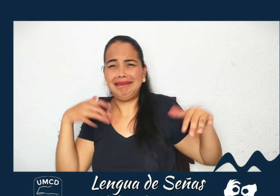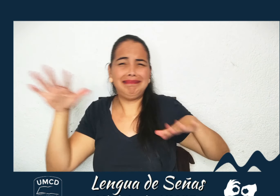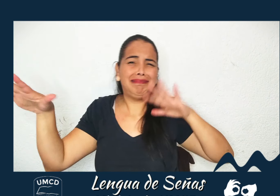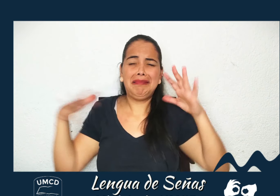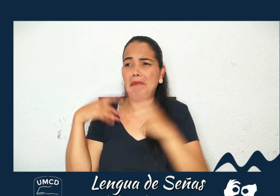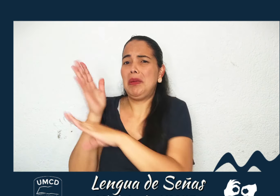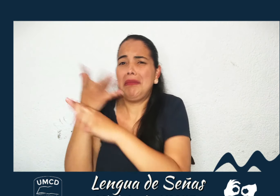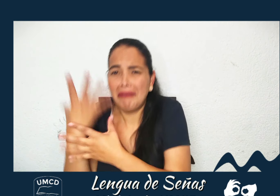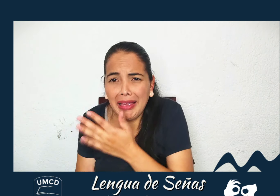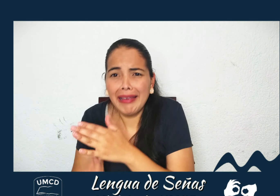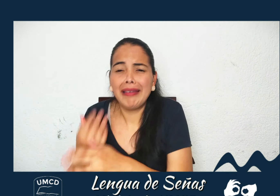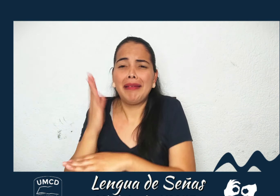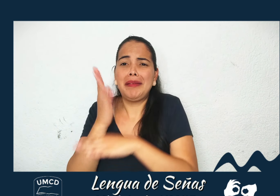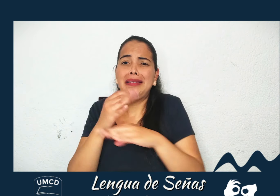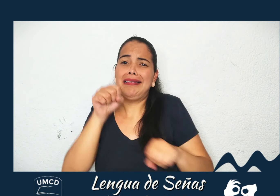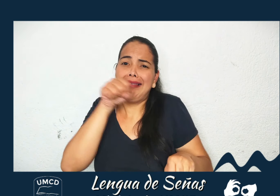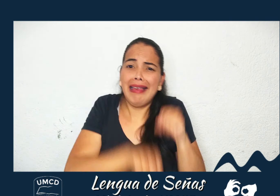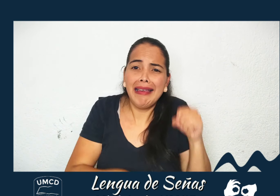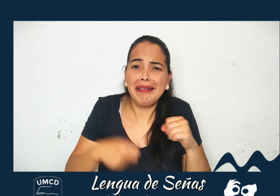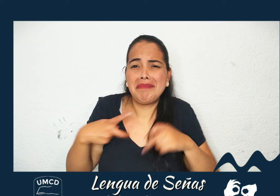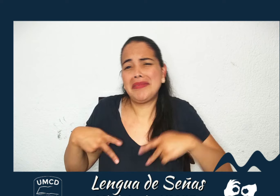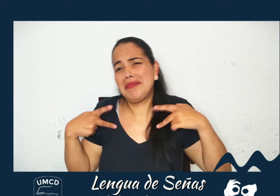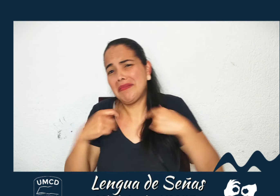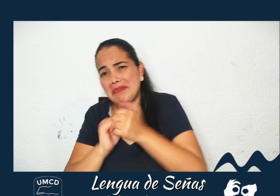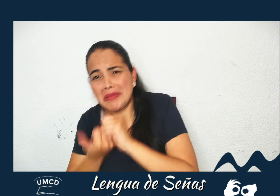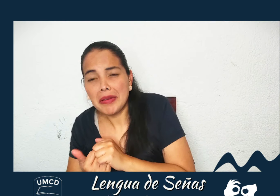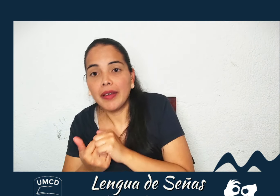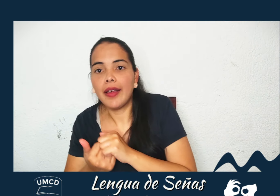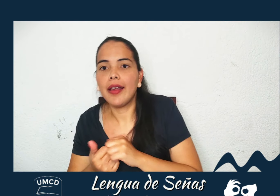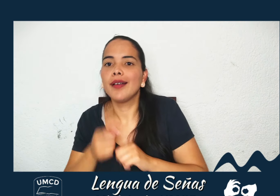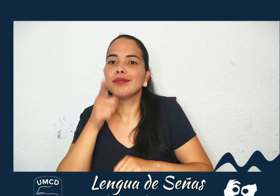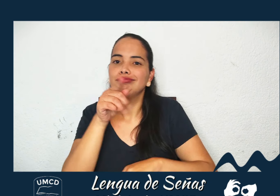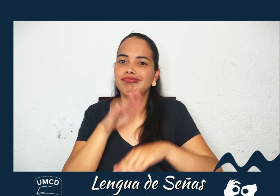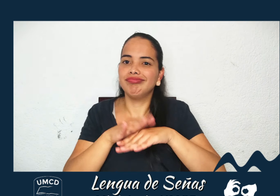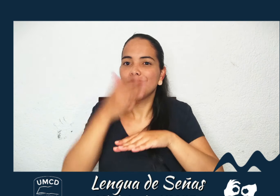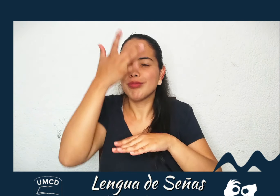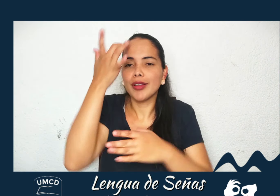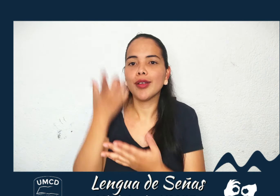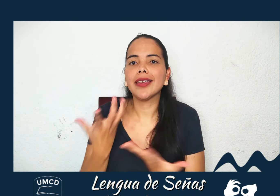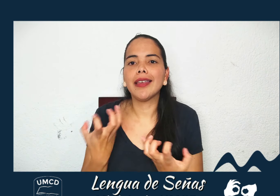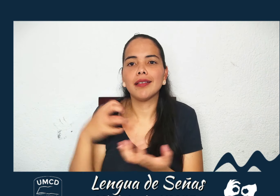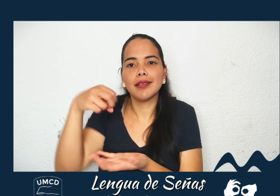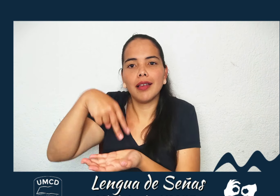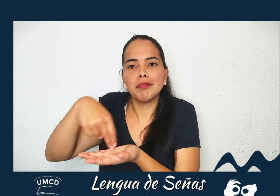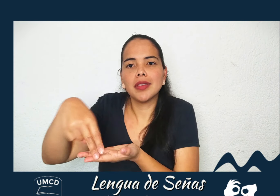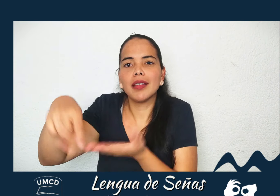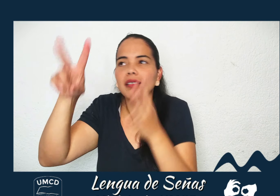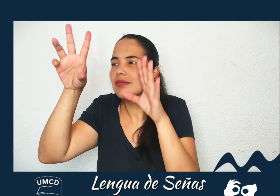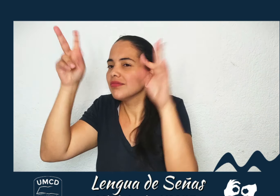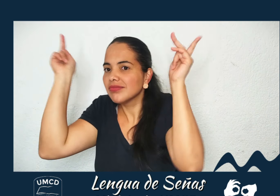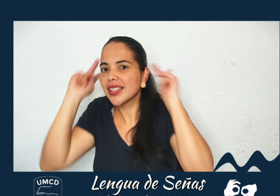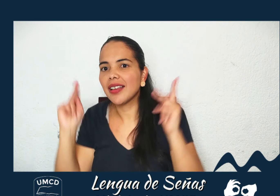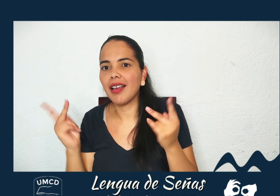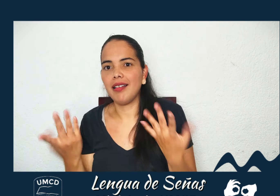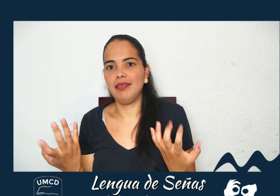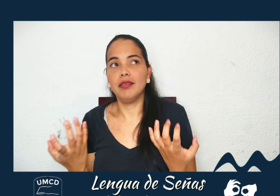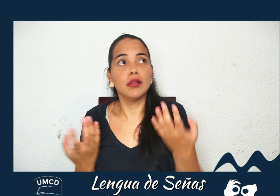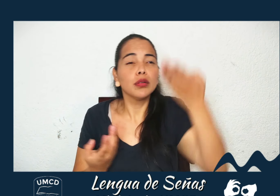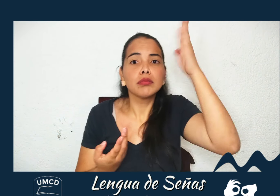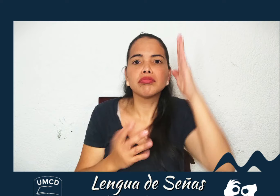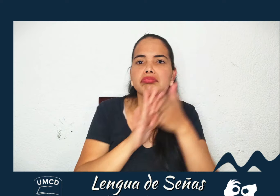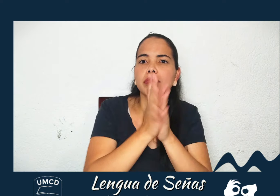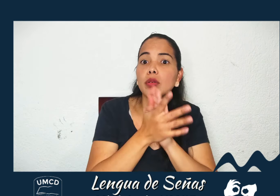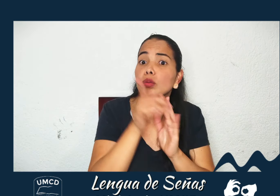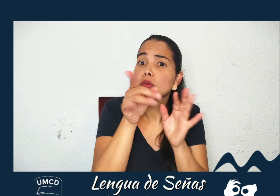que nos puede iluminar. Por eso nos dice y nos alienta en este pasaje a retener su palabra, a escuchar